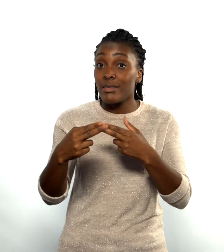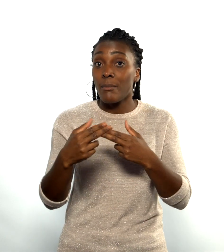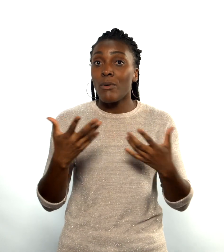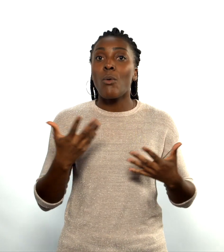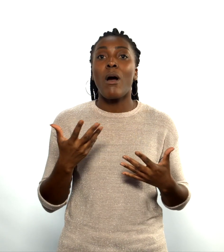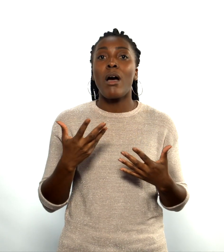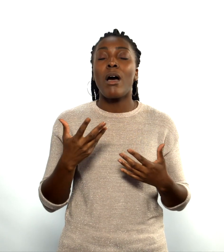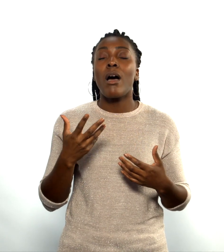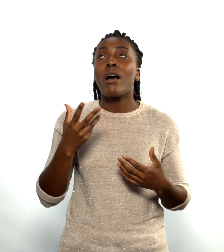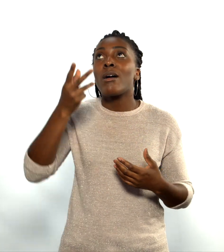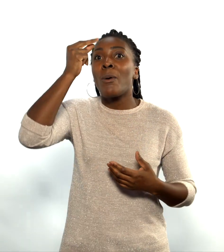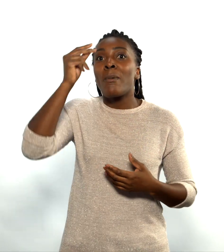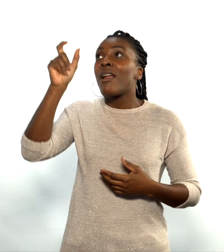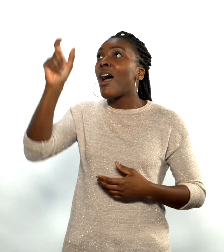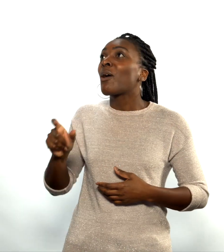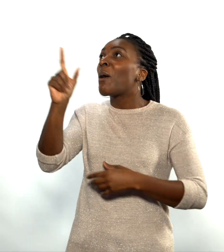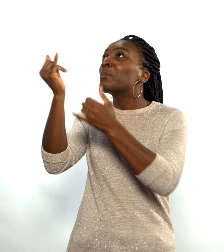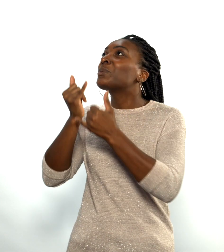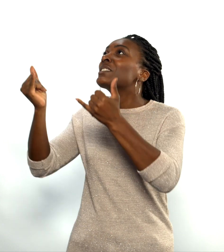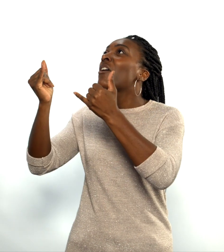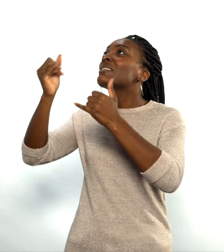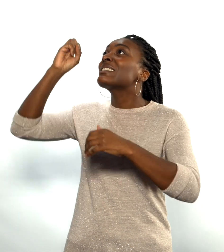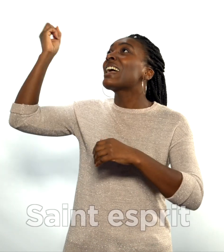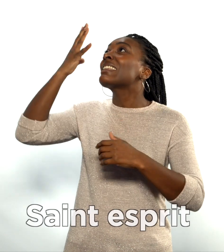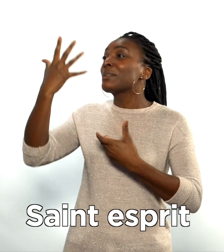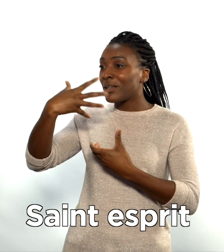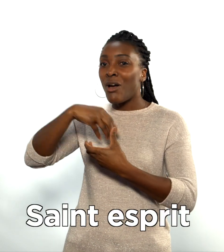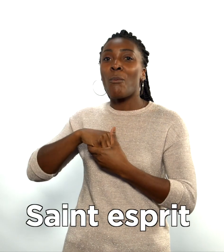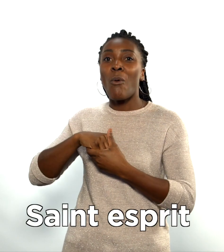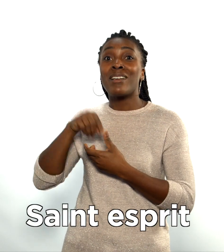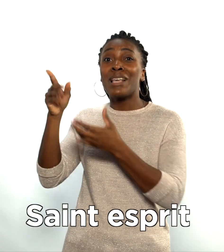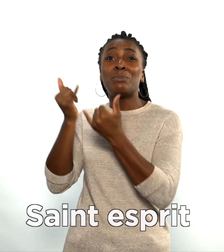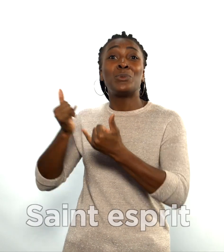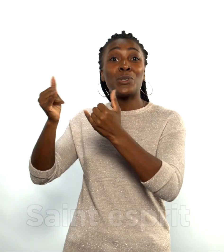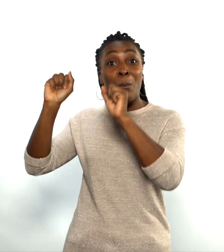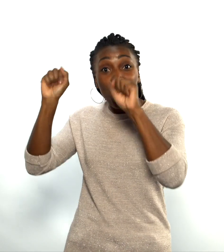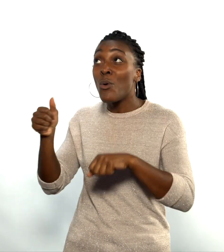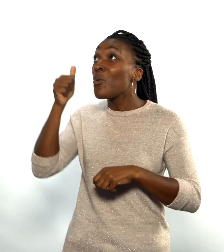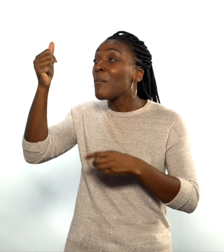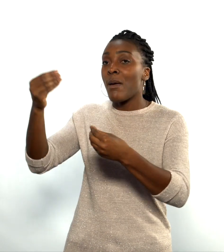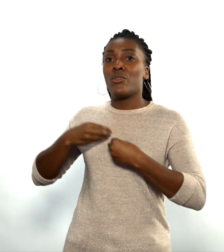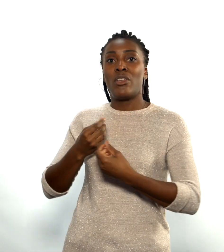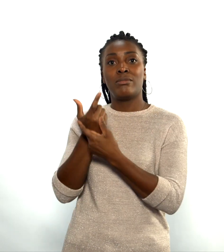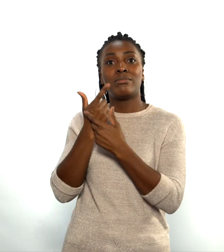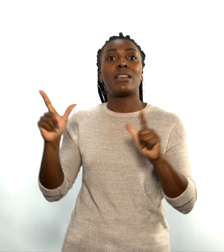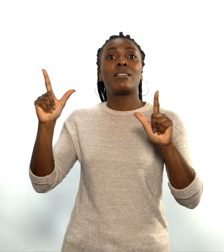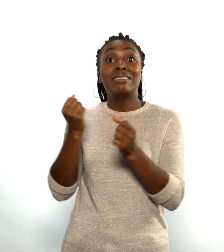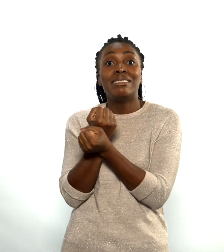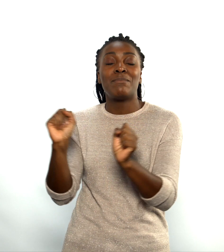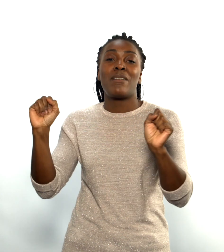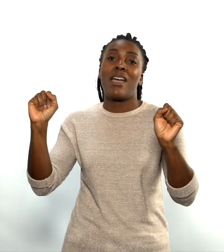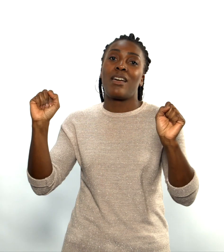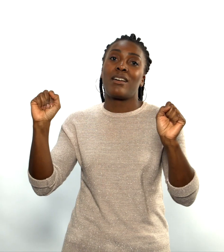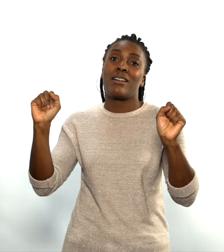deuxième, il comprend la puissance de la croix. Il s'en remet à l'Esprit de Dieu qui vit en lui et qui a le pouvoir de dominer sur la chair